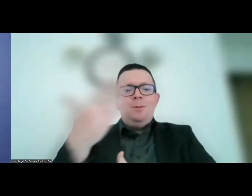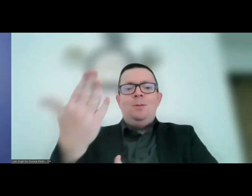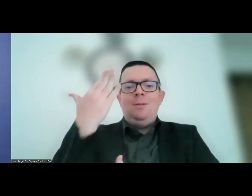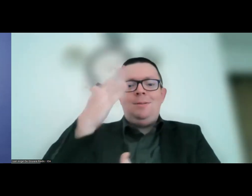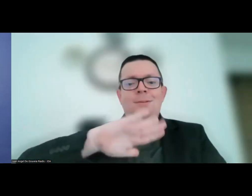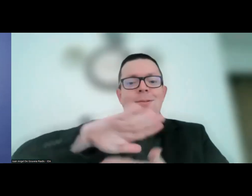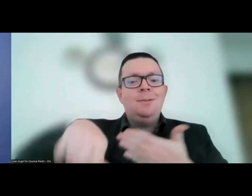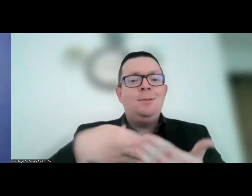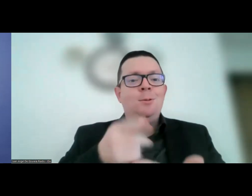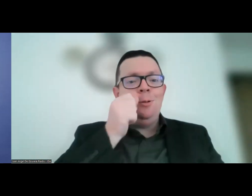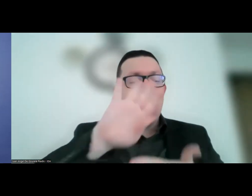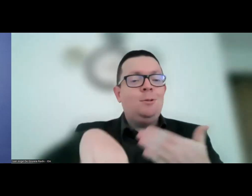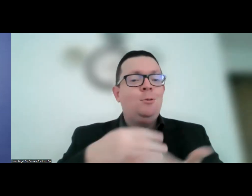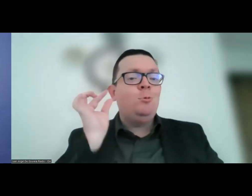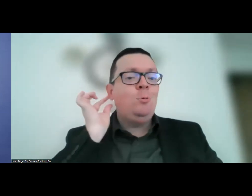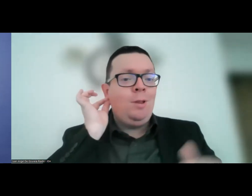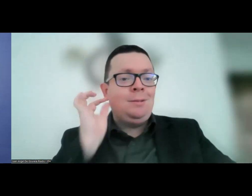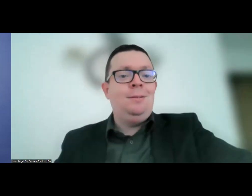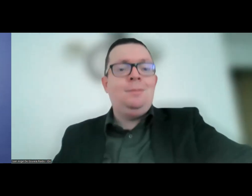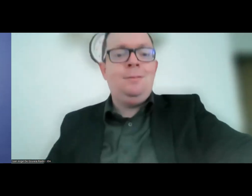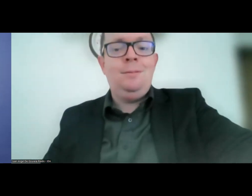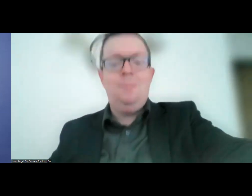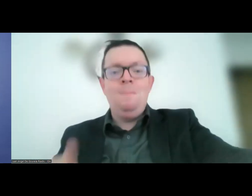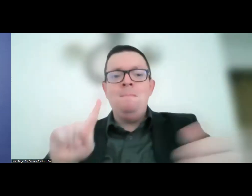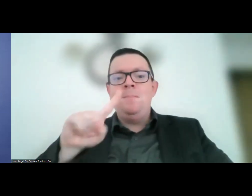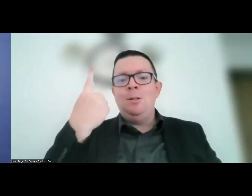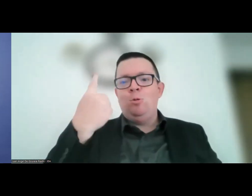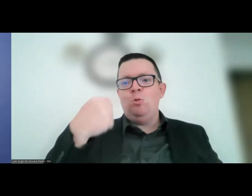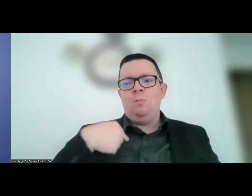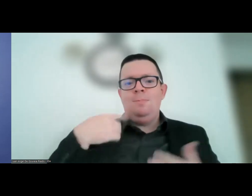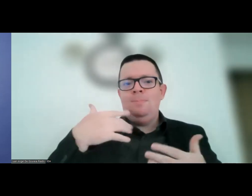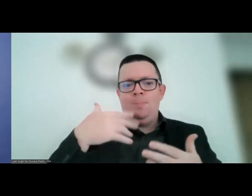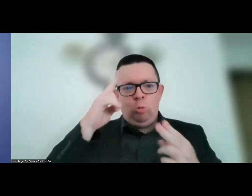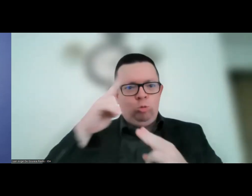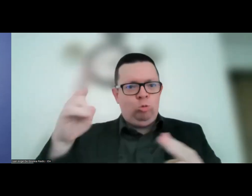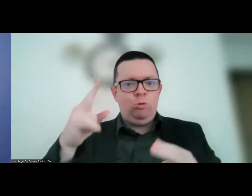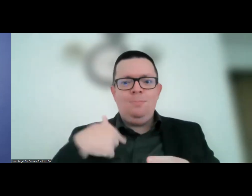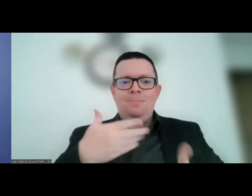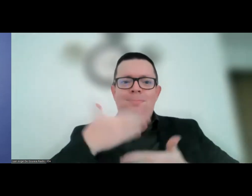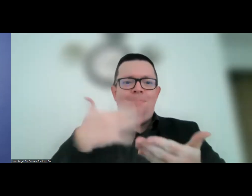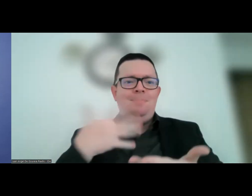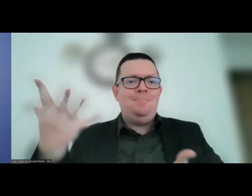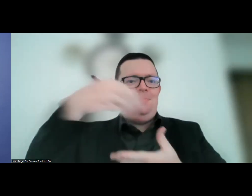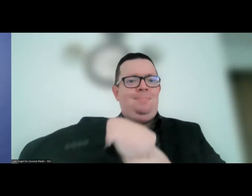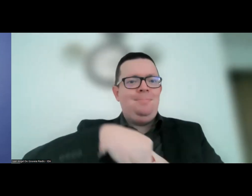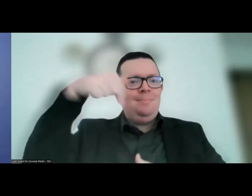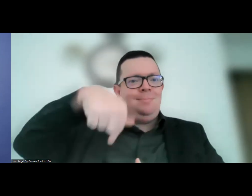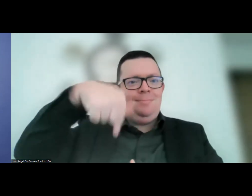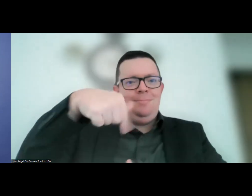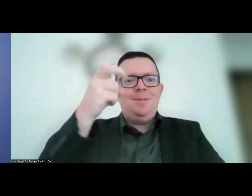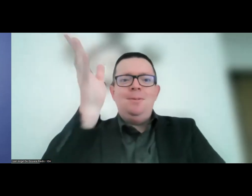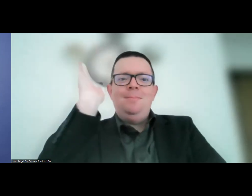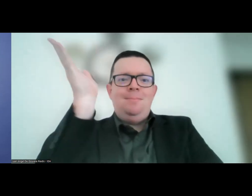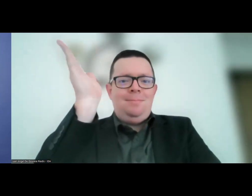Muy bien, buenos días. Buenos días a todas, buenos días a todos. Primero que todo, es